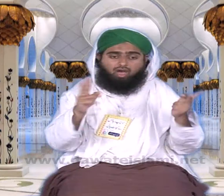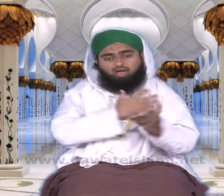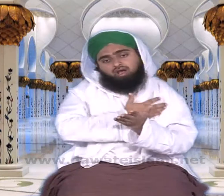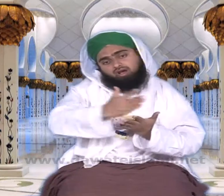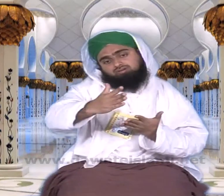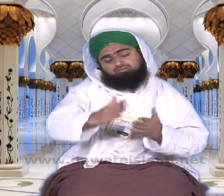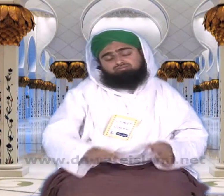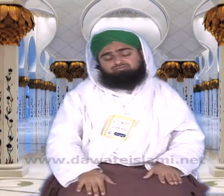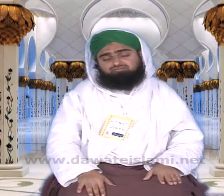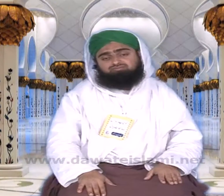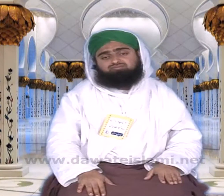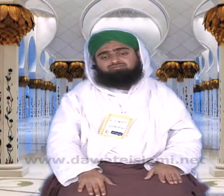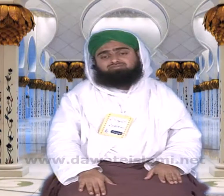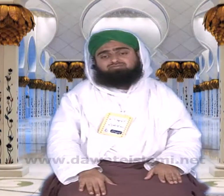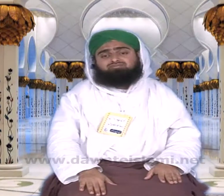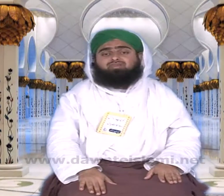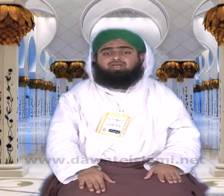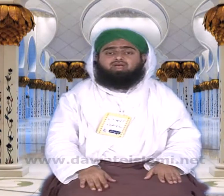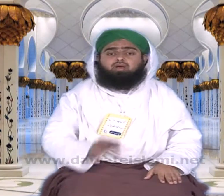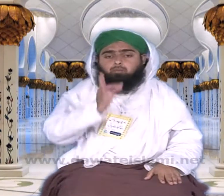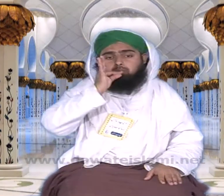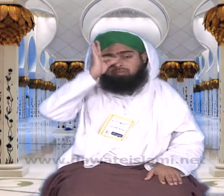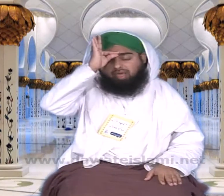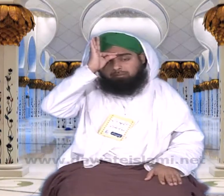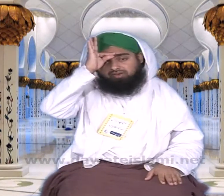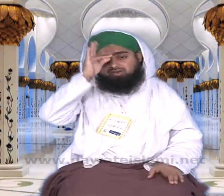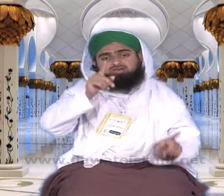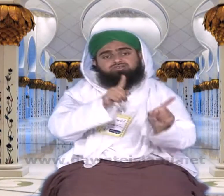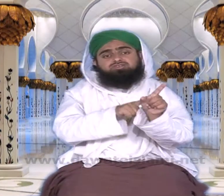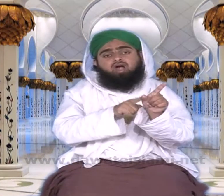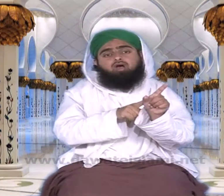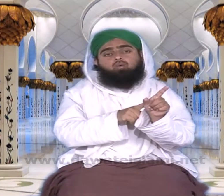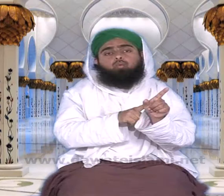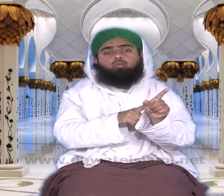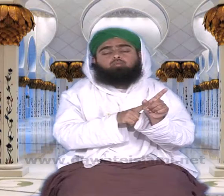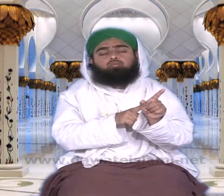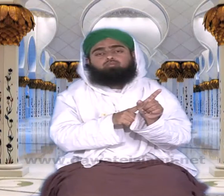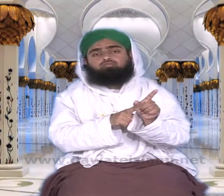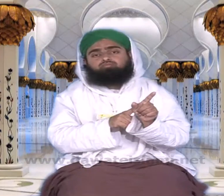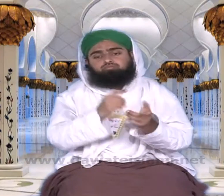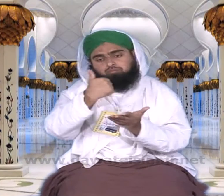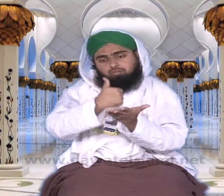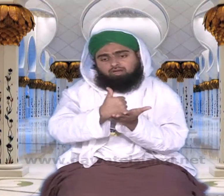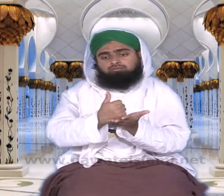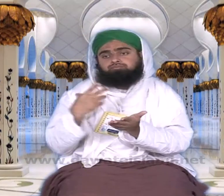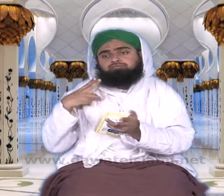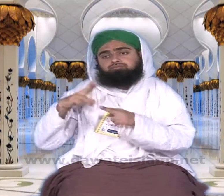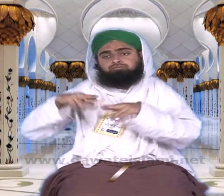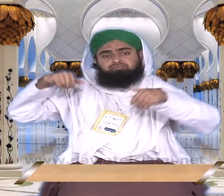گناہوں کی عادت چھوٹ سکتی ہے حضرت سیدنا یاقوب الانبینا وہ علیہ السلام کی بارگاہ میں